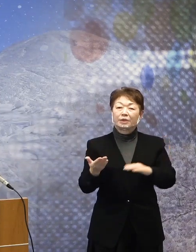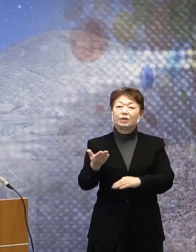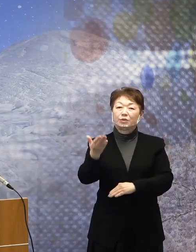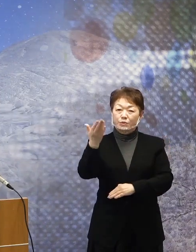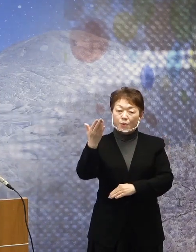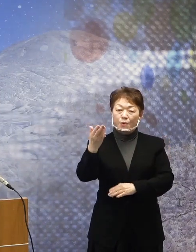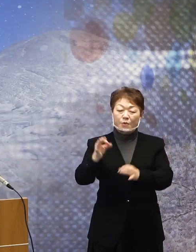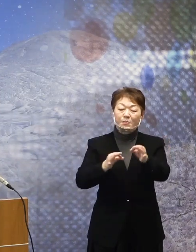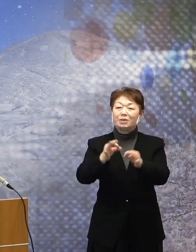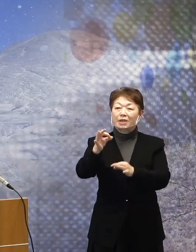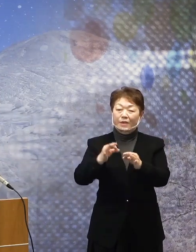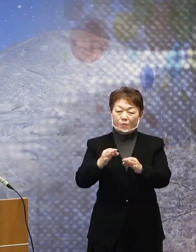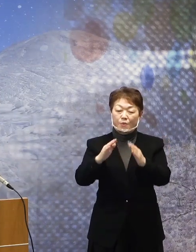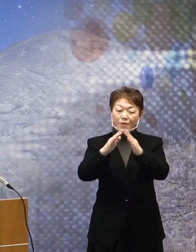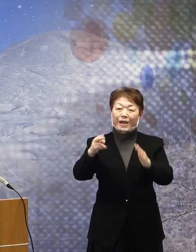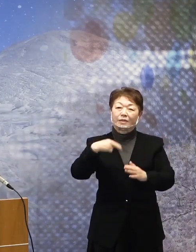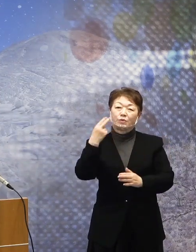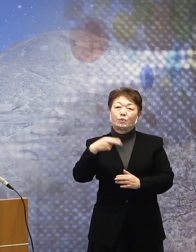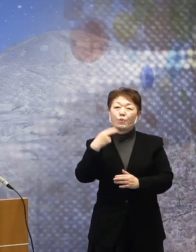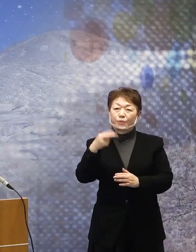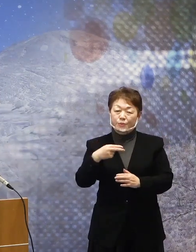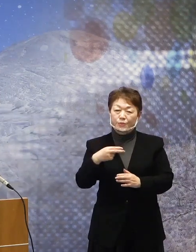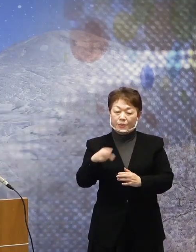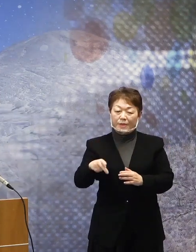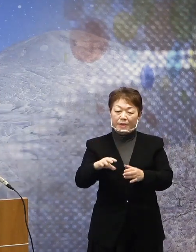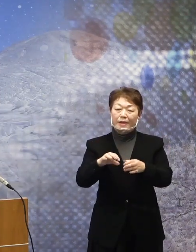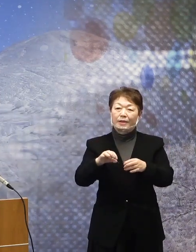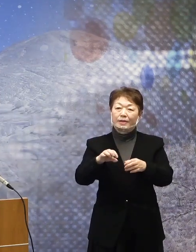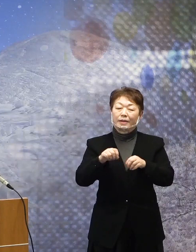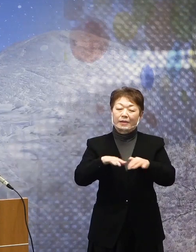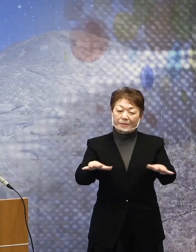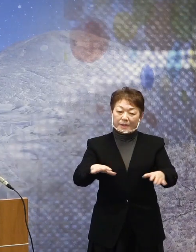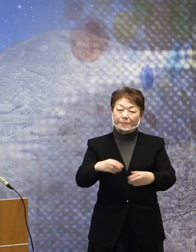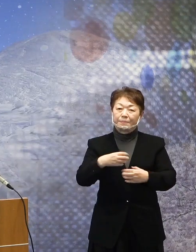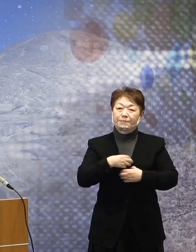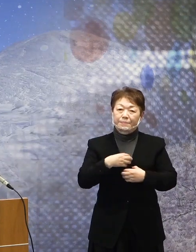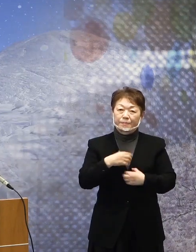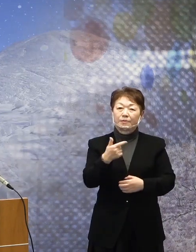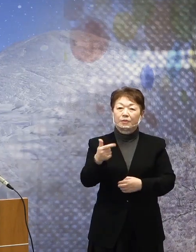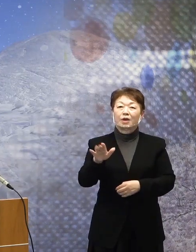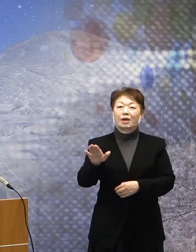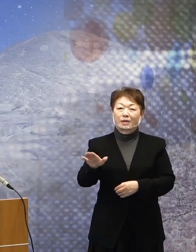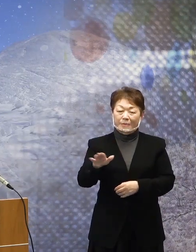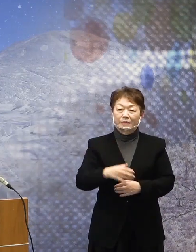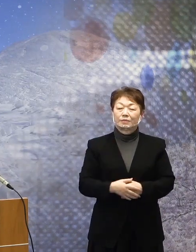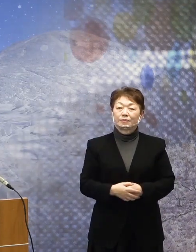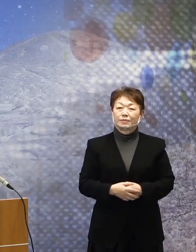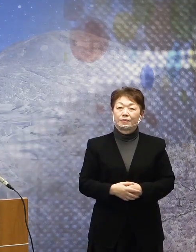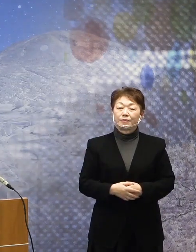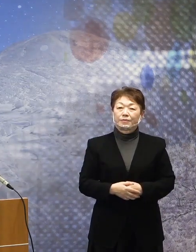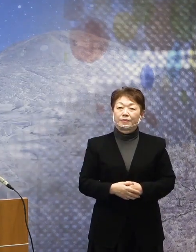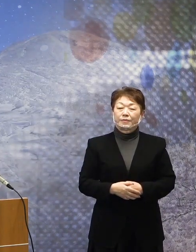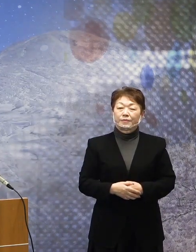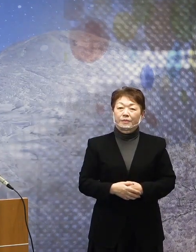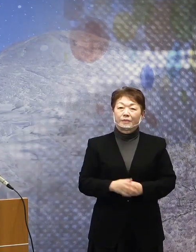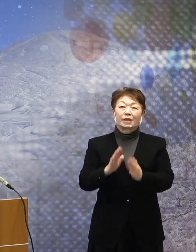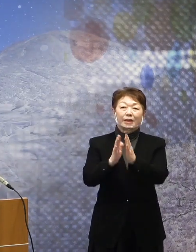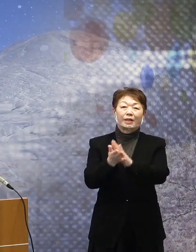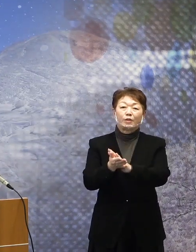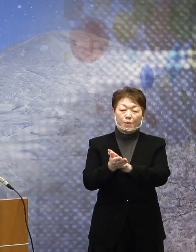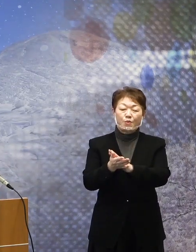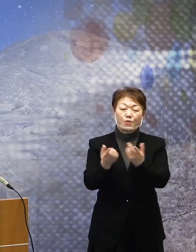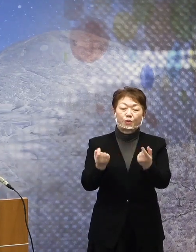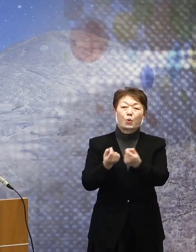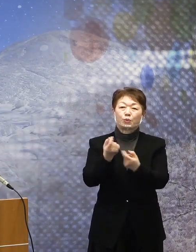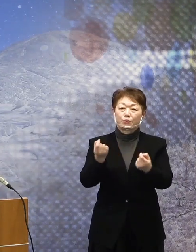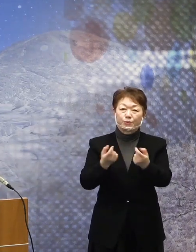店舗での会食等を起点とした感染の広がりを確認している。これは 冒頭言いましたように県の方でも共通の